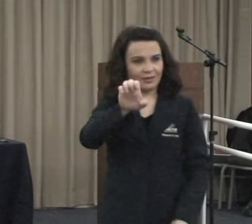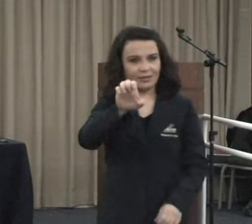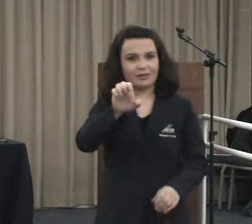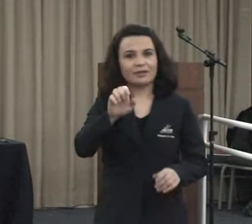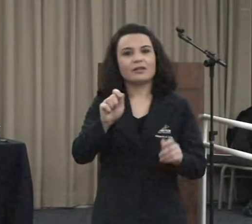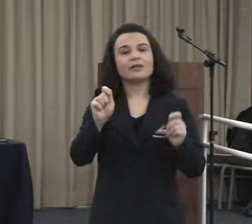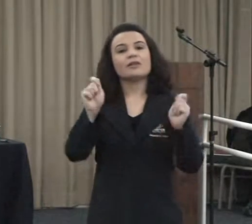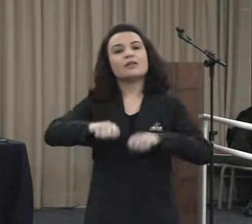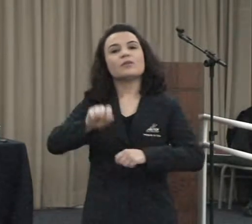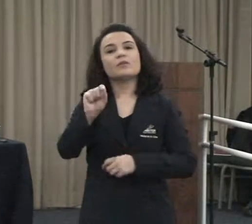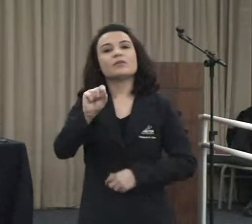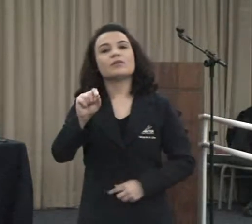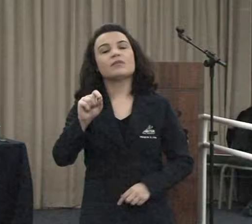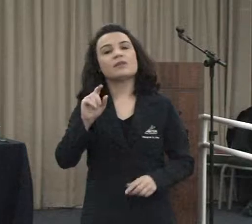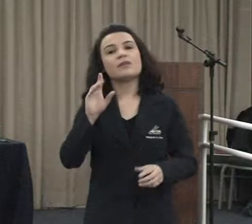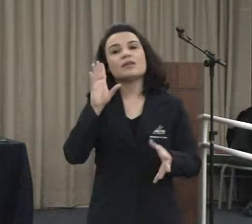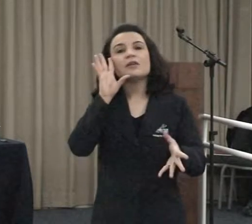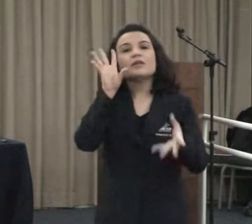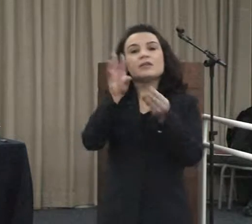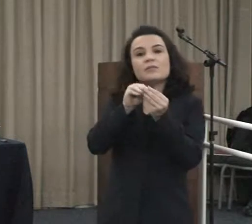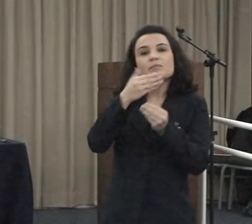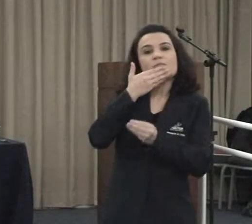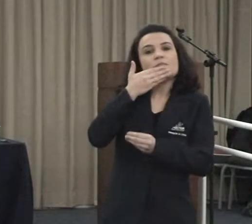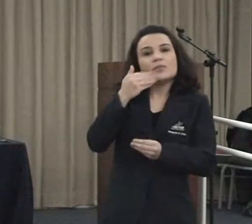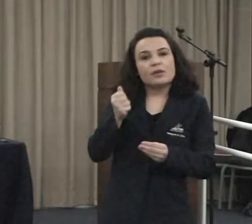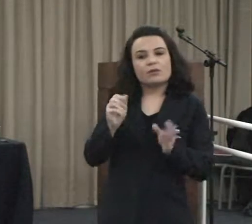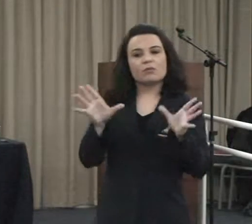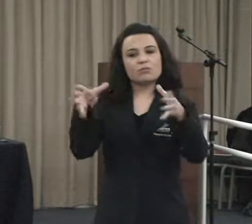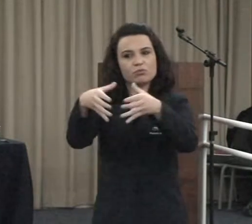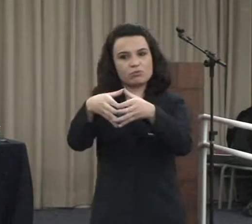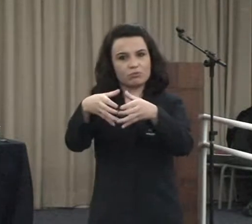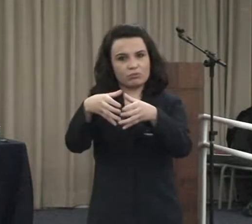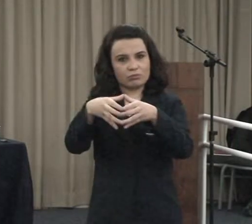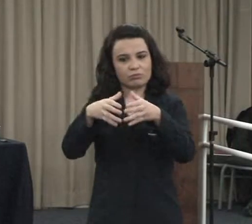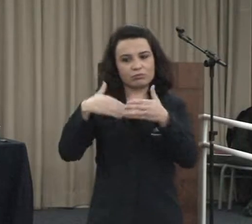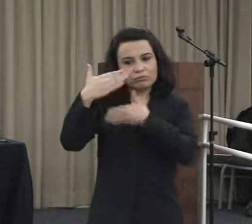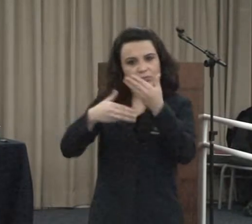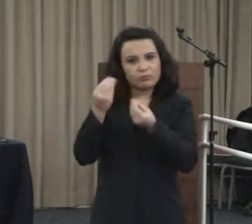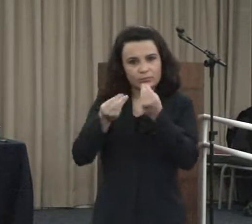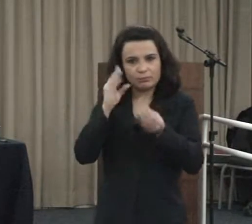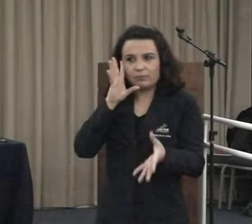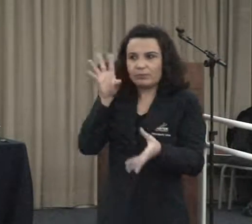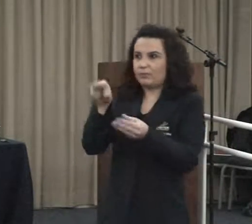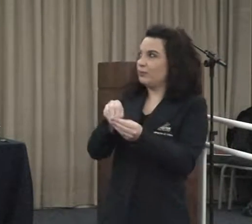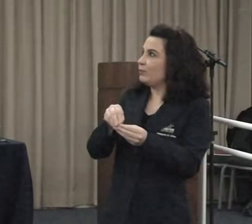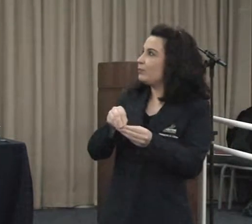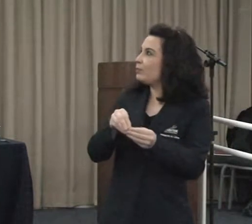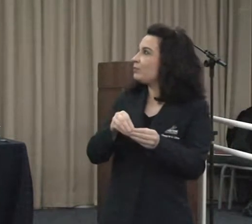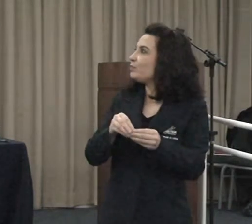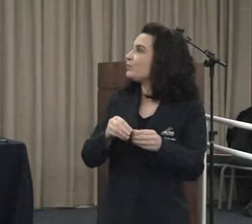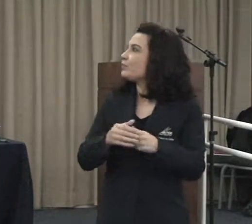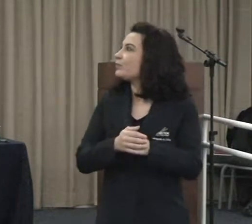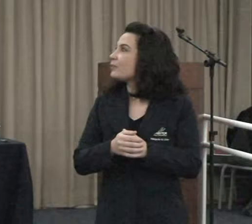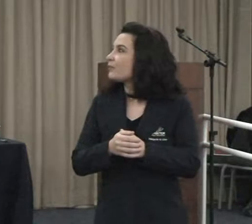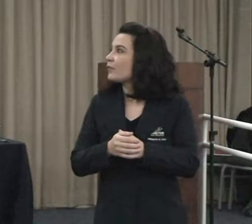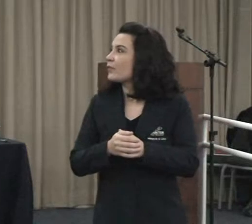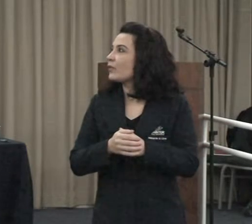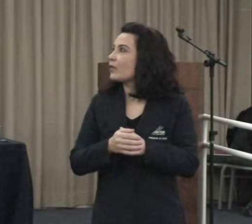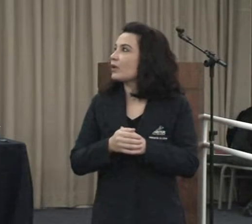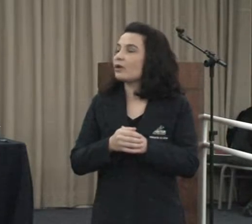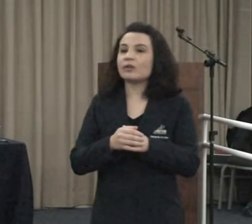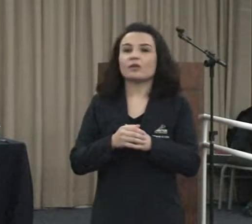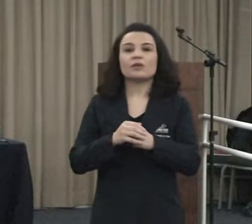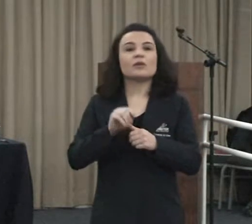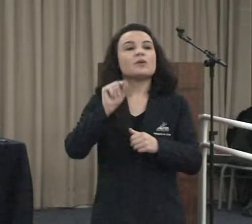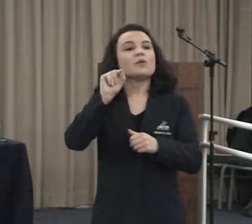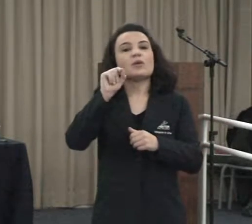novos mecanismos de entendimento para facilitar também esse processo. Tem até uma frase ali, não travo o passo, nem economizo